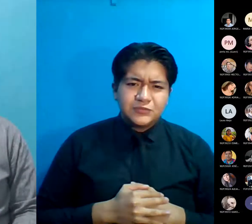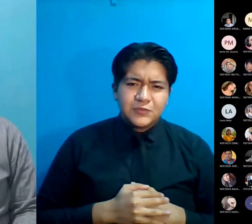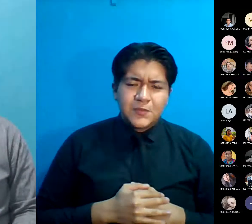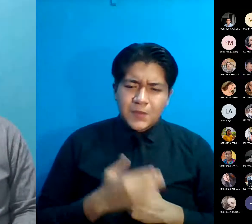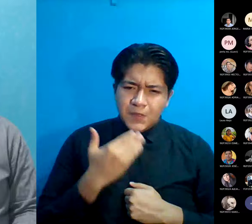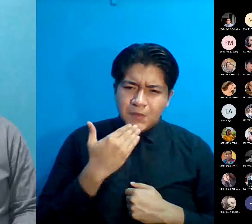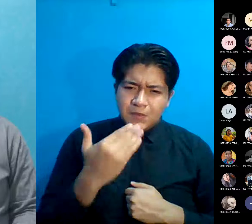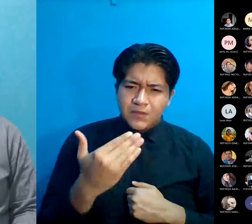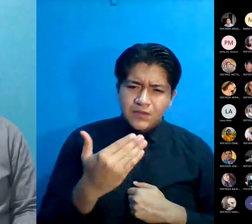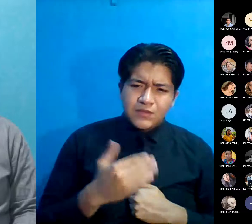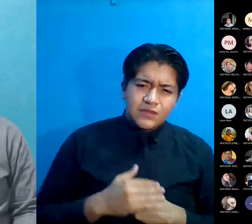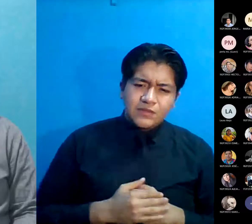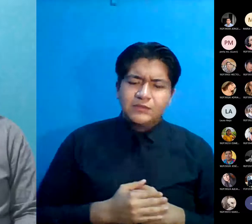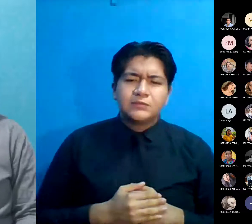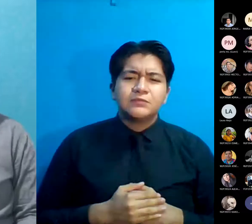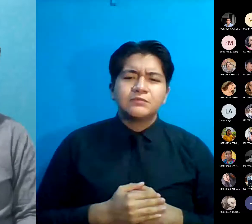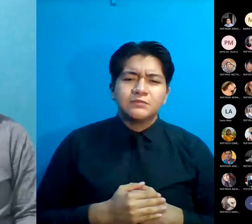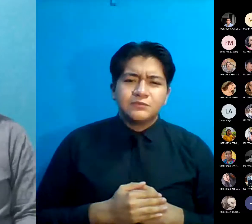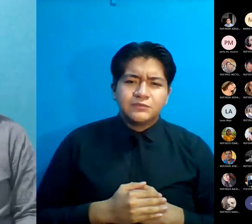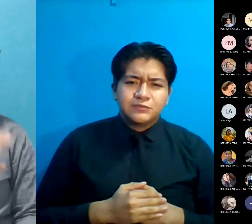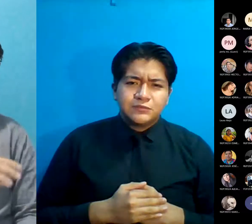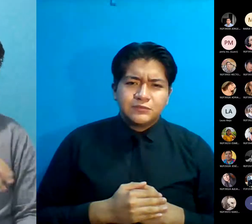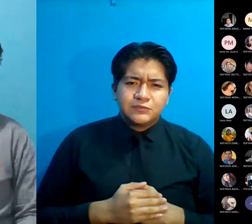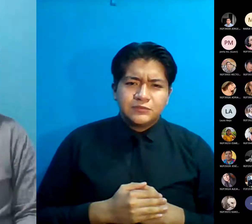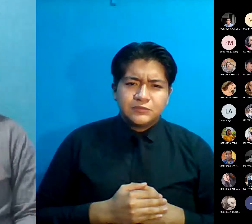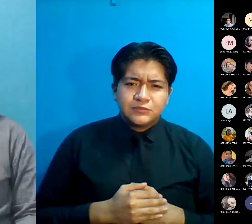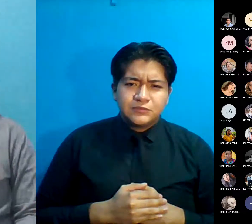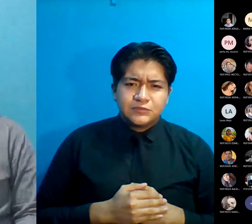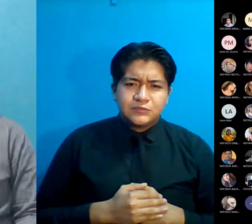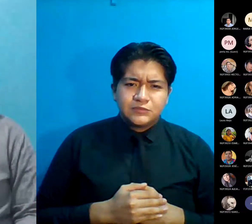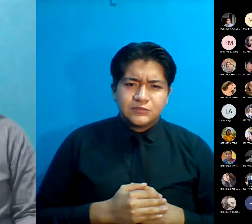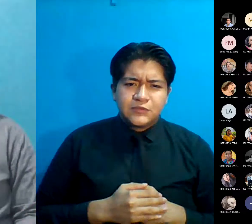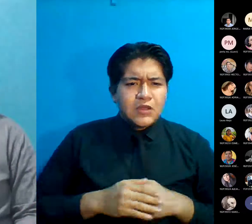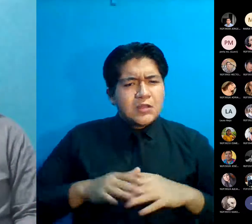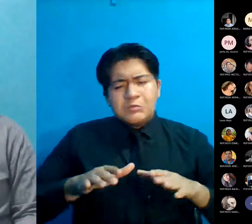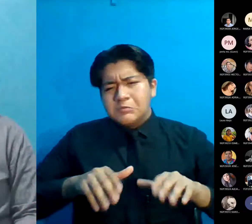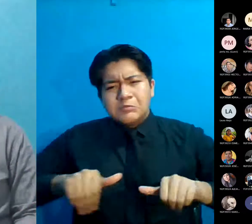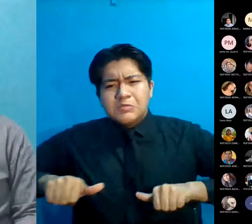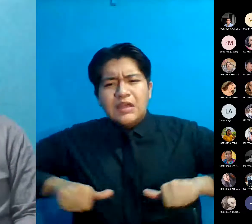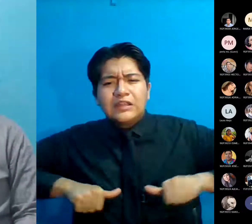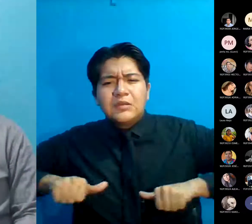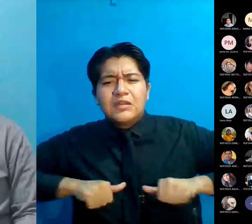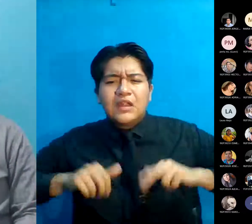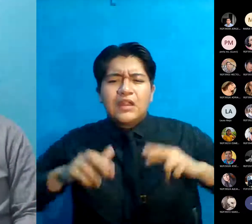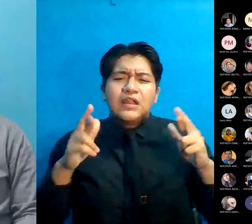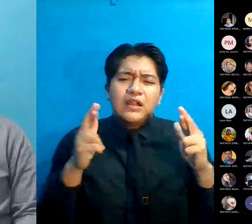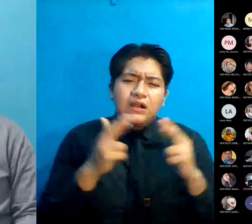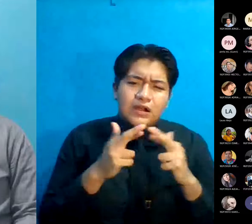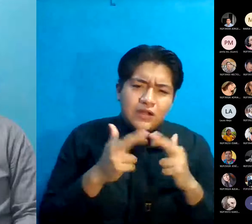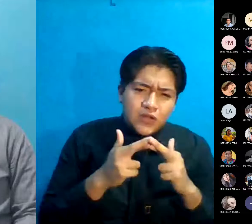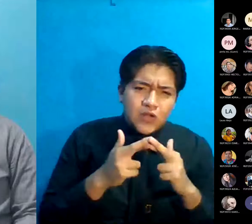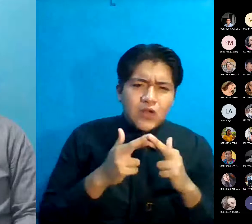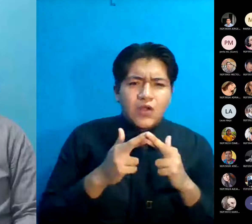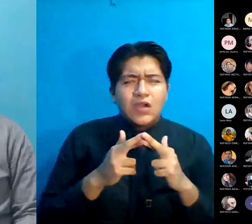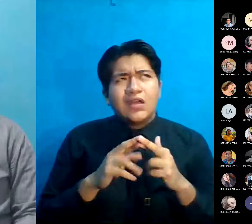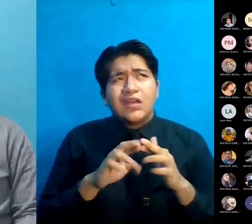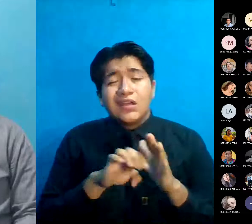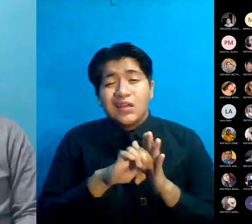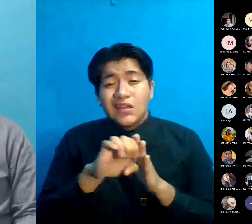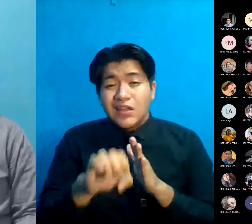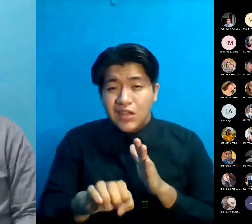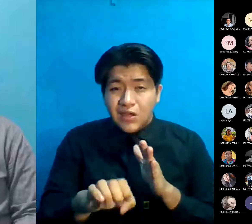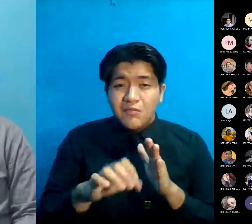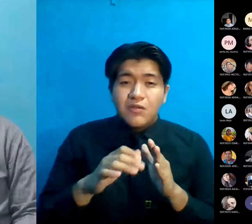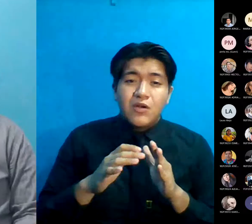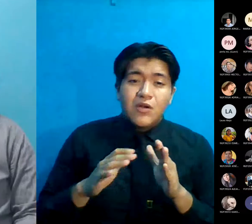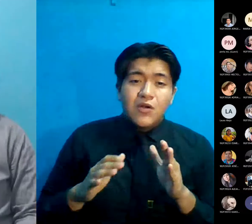Bueno, se han hecho también en actividades religiosas, por ejemplo, hay comunidades